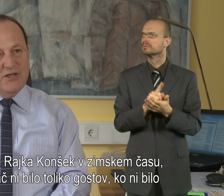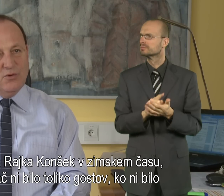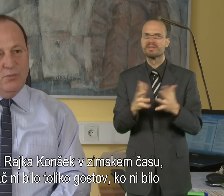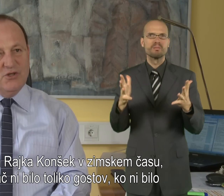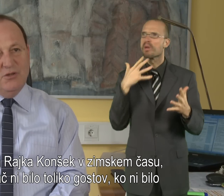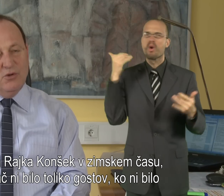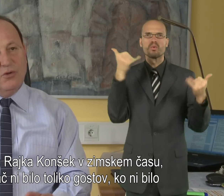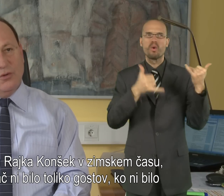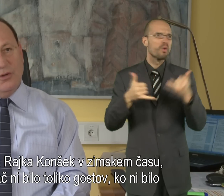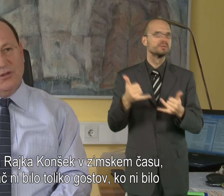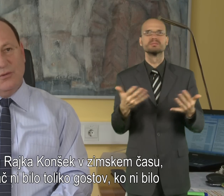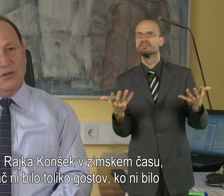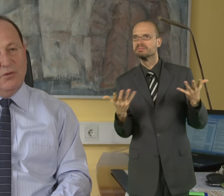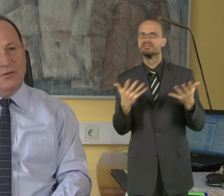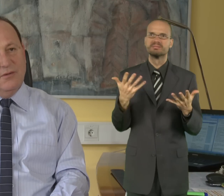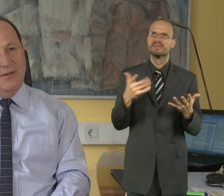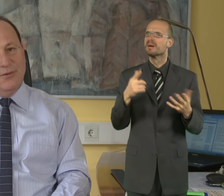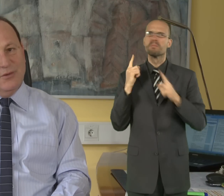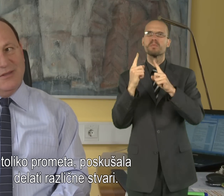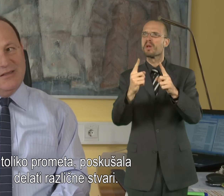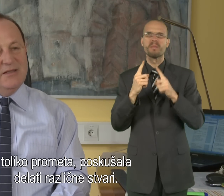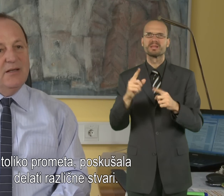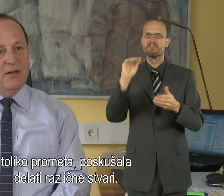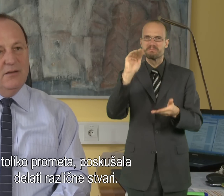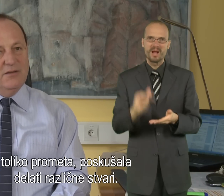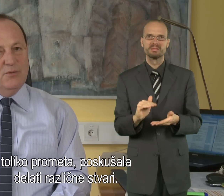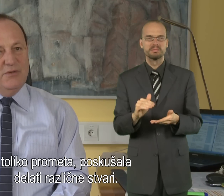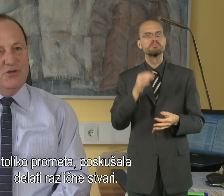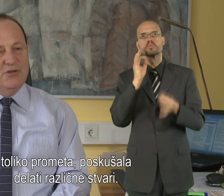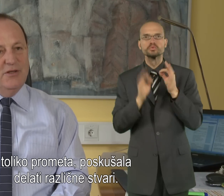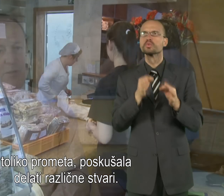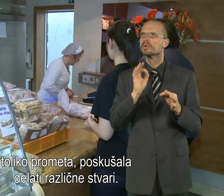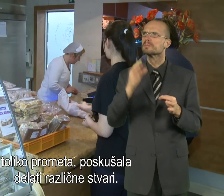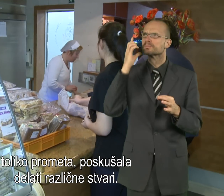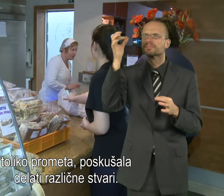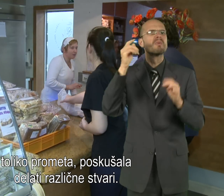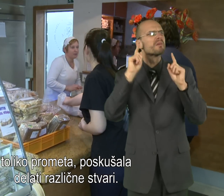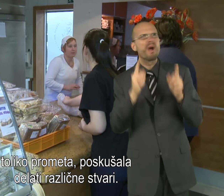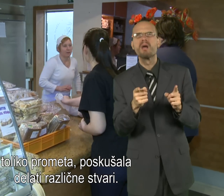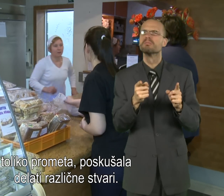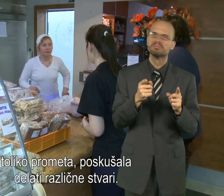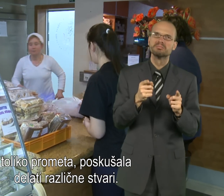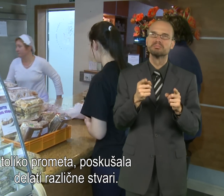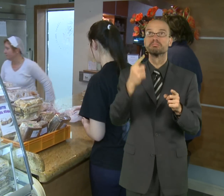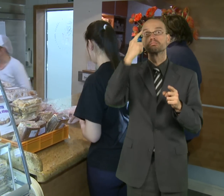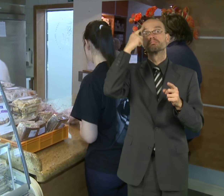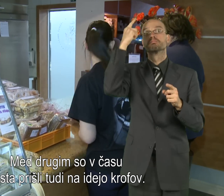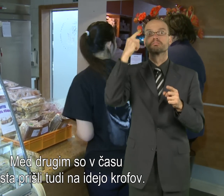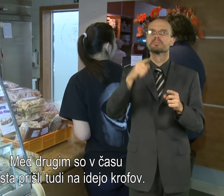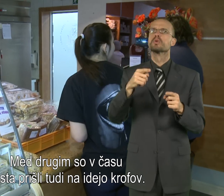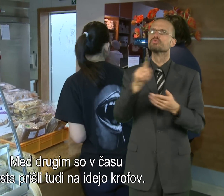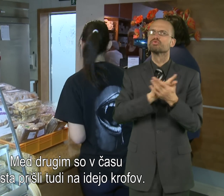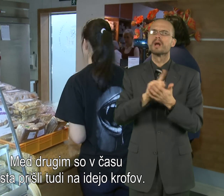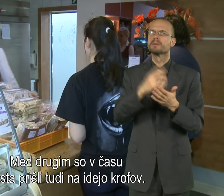zimskem času, ko pač ni bilo toliko gostov, ko ni bilo toliko tranzita, so pač poizkušali vse sorte delati in med drugim